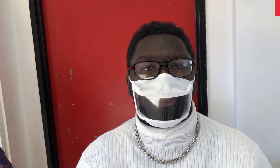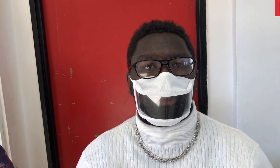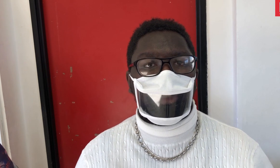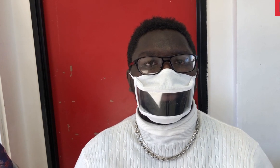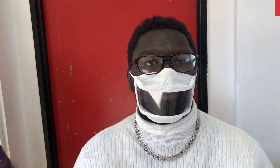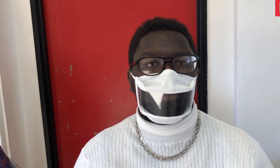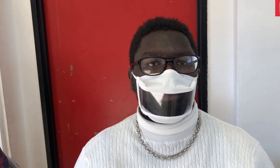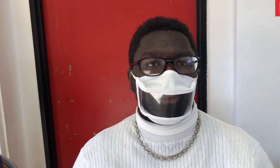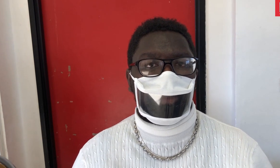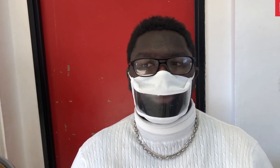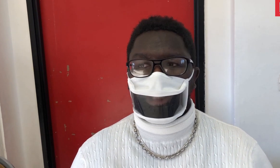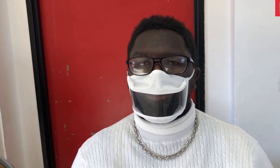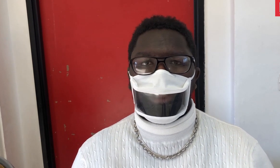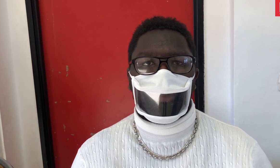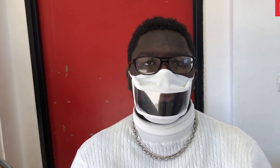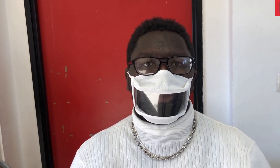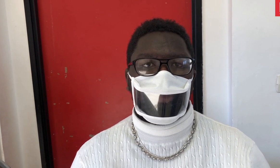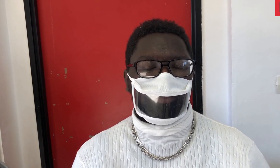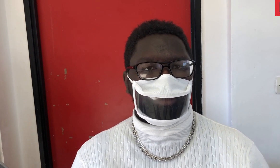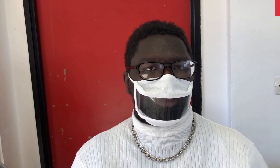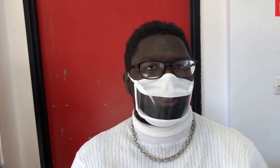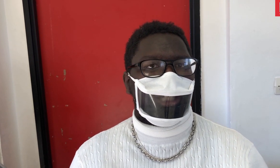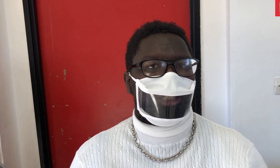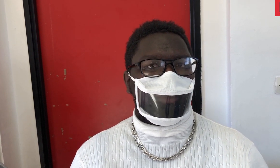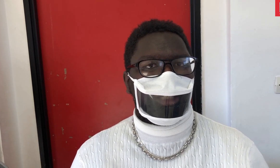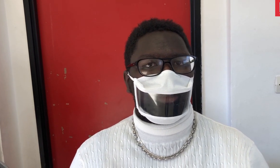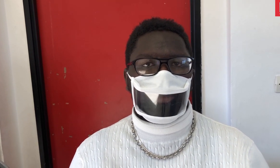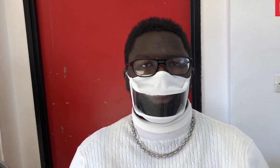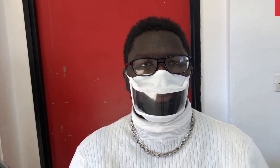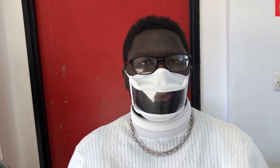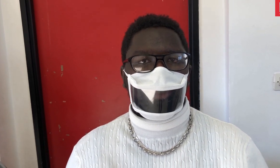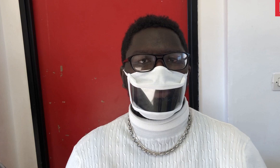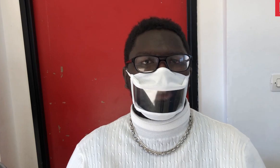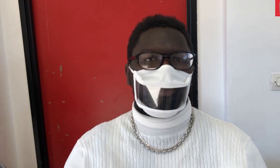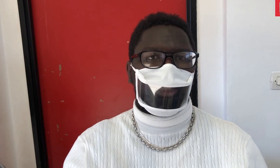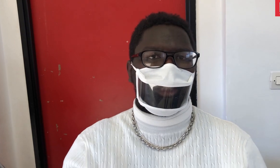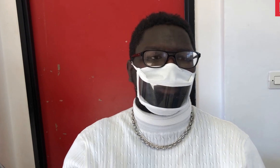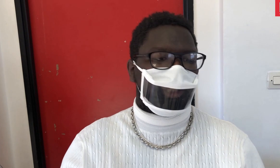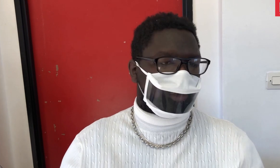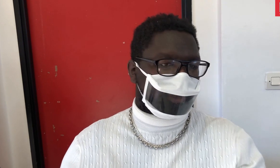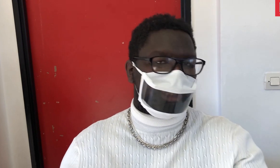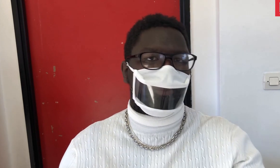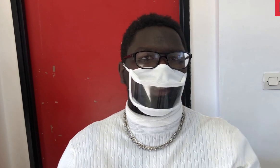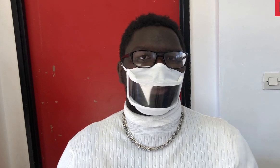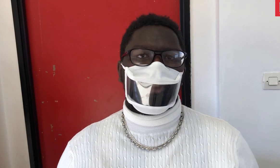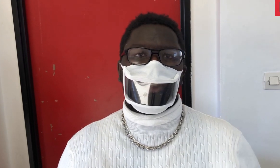éducateur. D'accord. Et donc, je travaille à Germinal, dans notre association, et on est amené à côtoyer Timmy, qui,